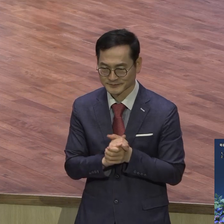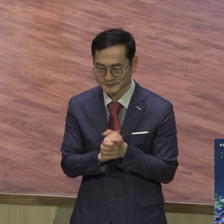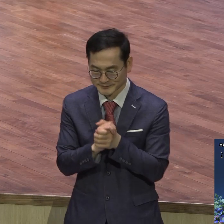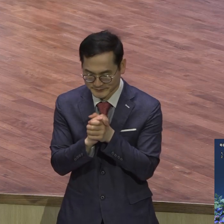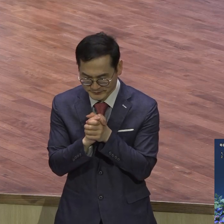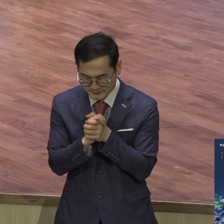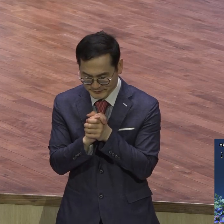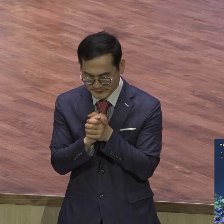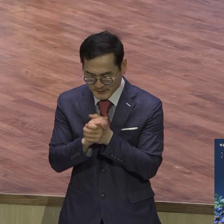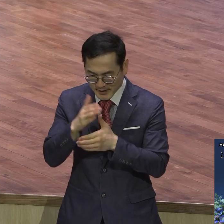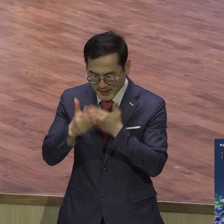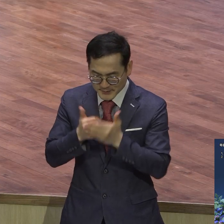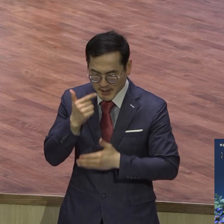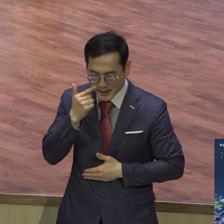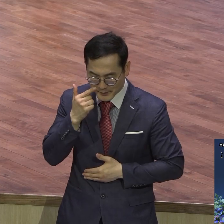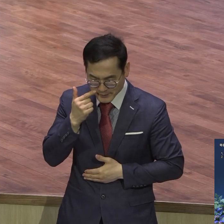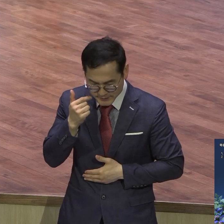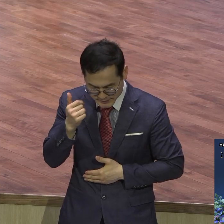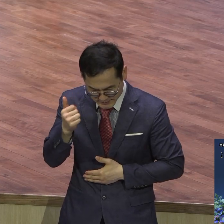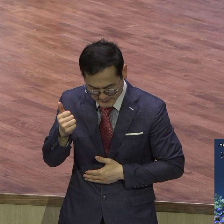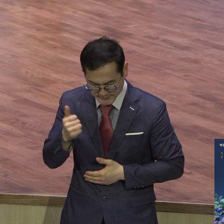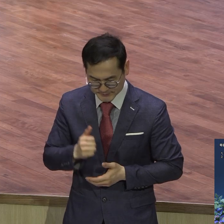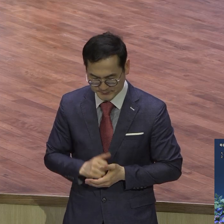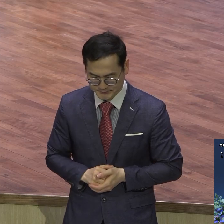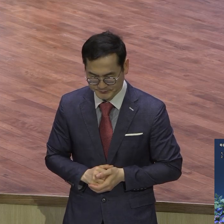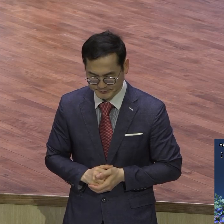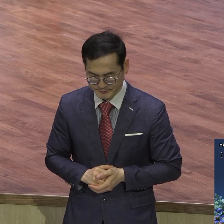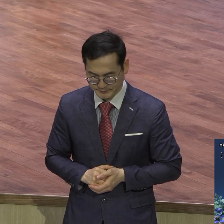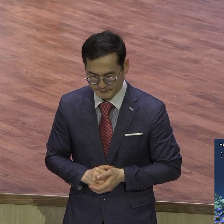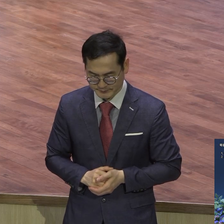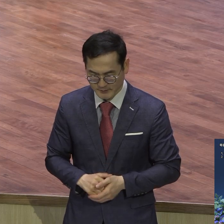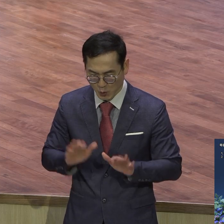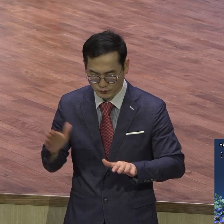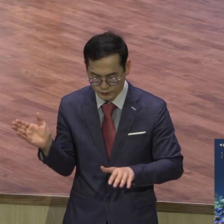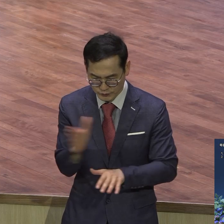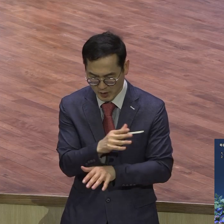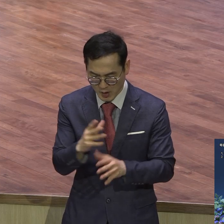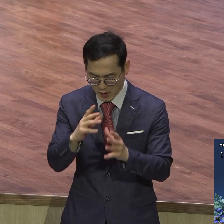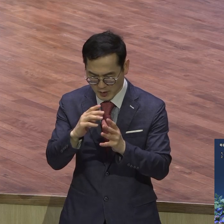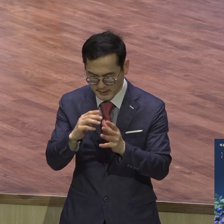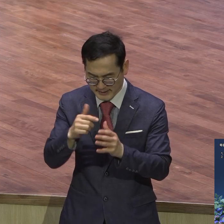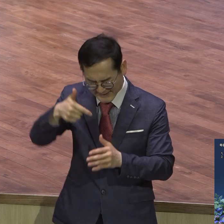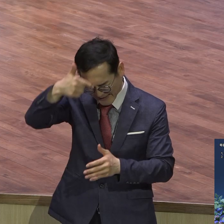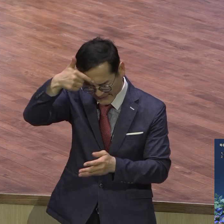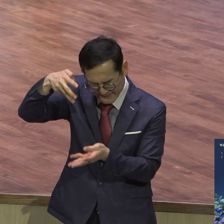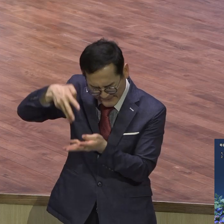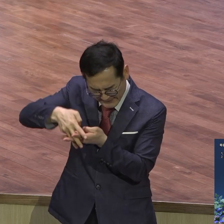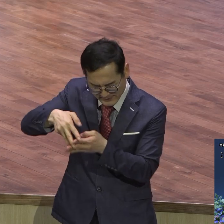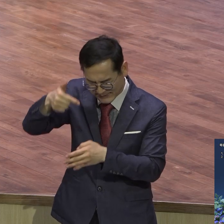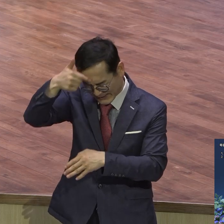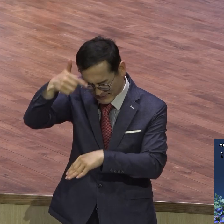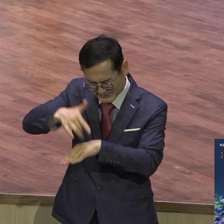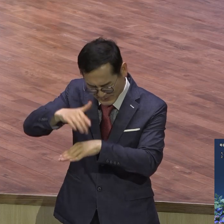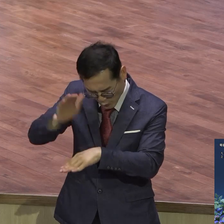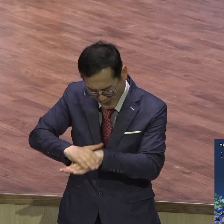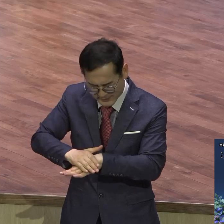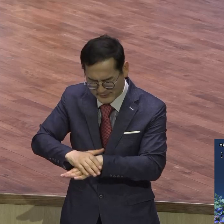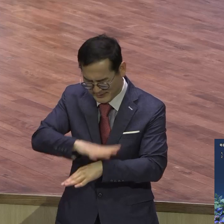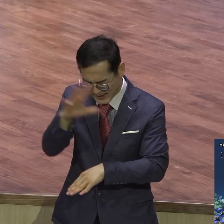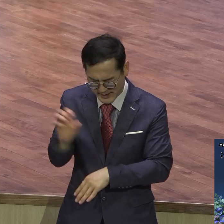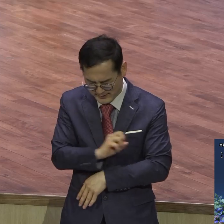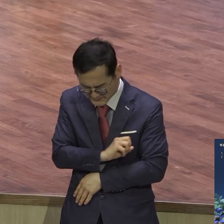하나님 우리 영계 모든 성도들 이제 오늘부터 완전 옛틀 옛체질 옛습관 다